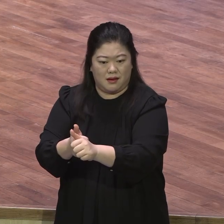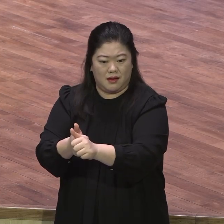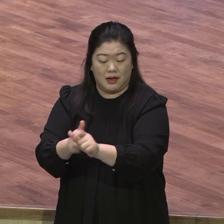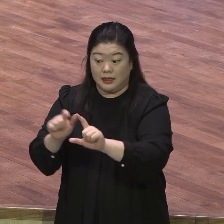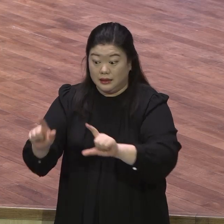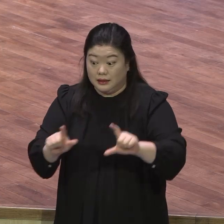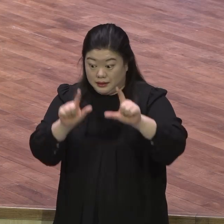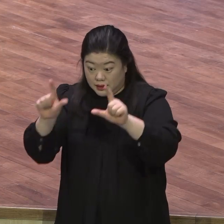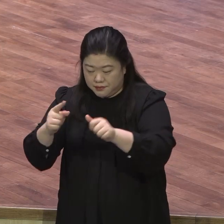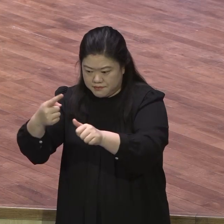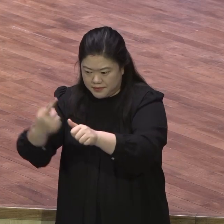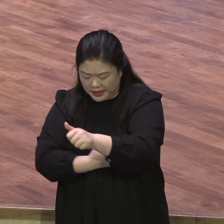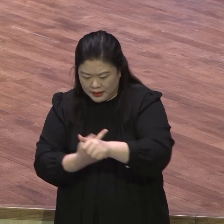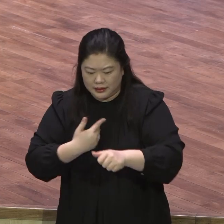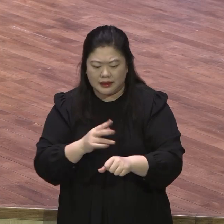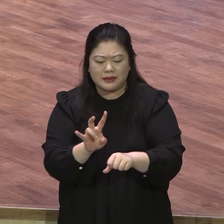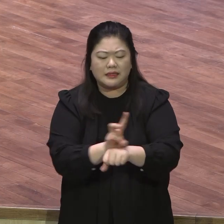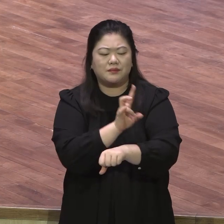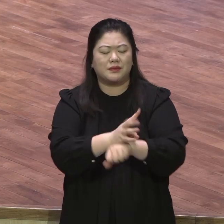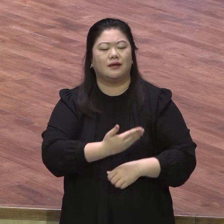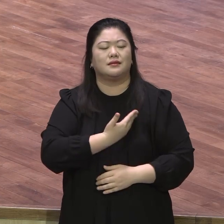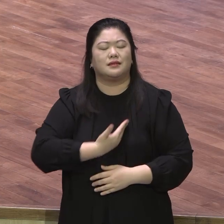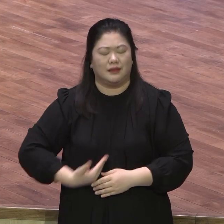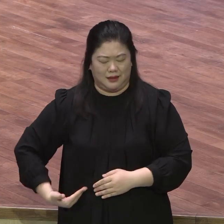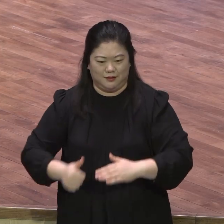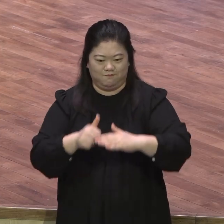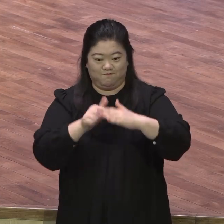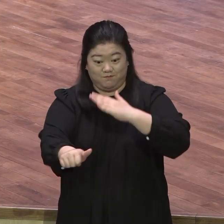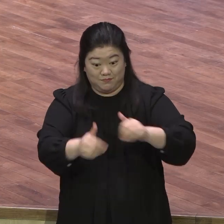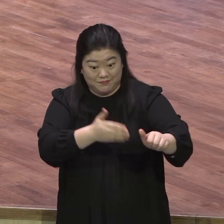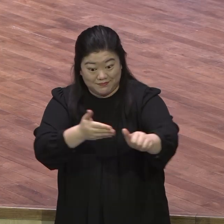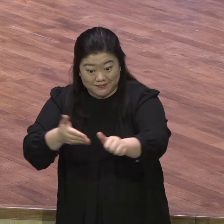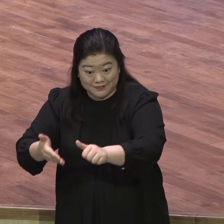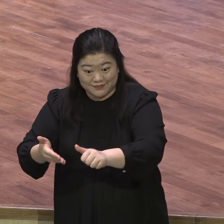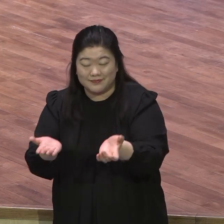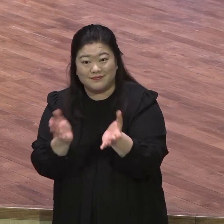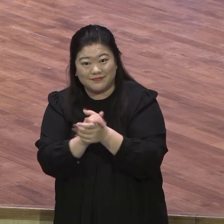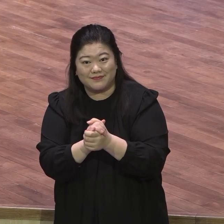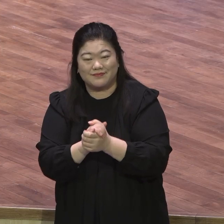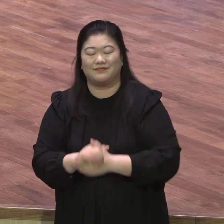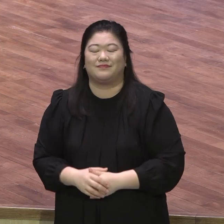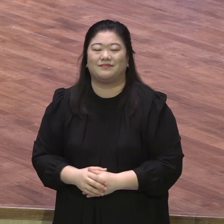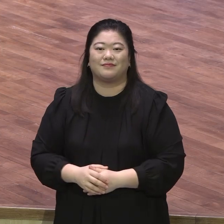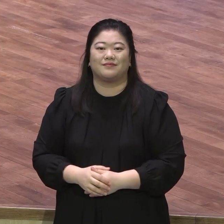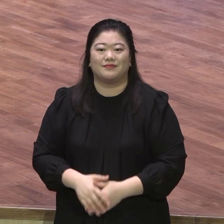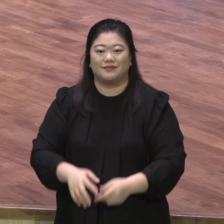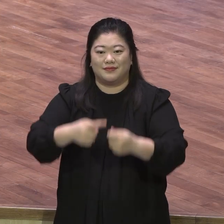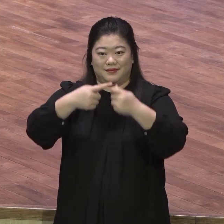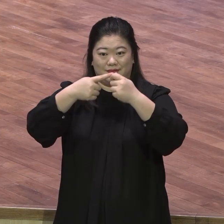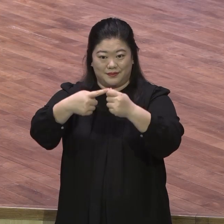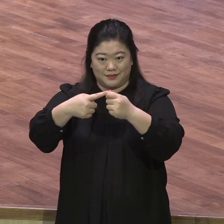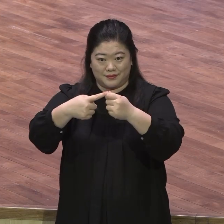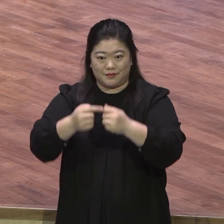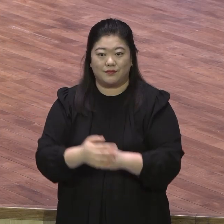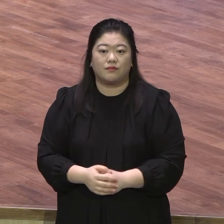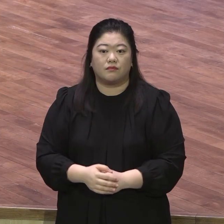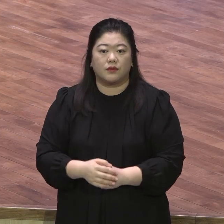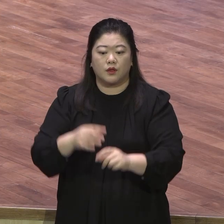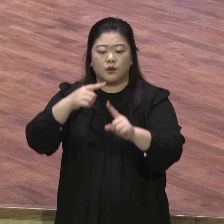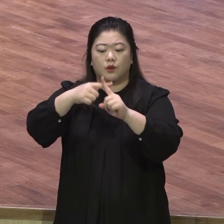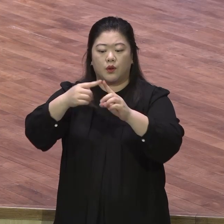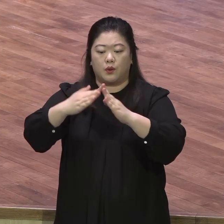24제사로 당당히 선언 축복받으시기 바랍니다. 그럼 첫째로 성막을 주신 이유입니다.